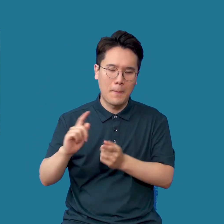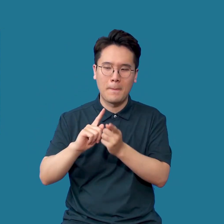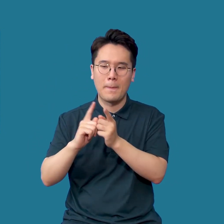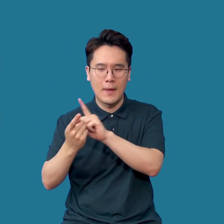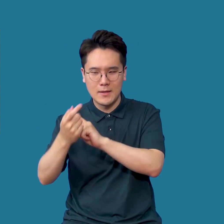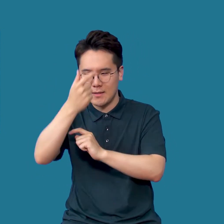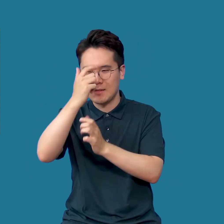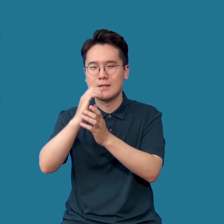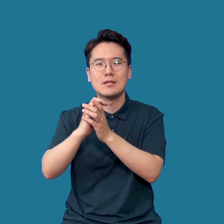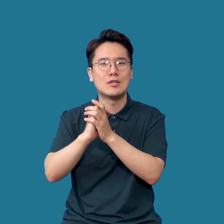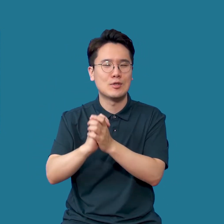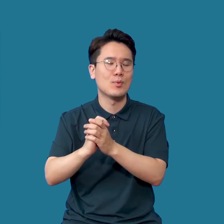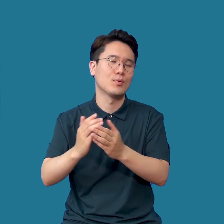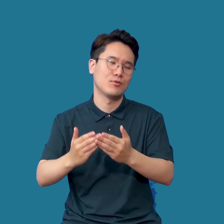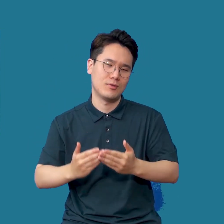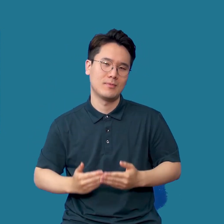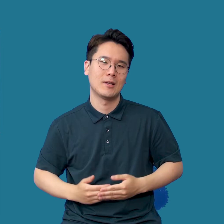주십니다.